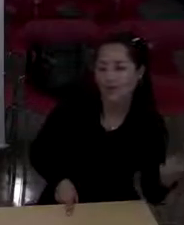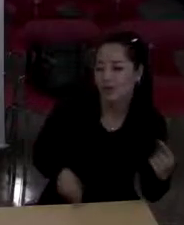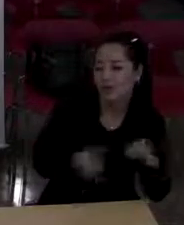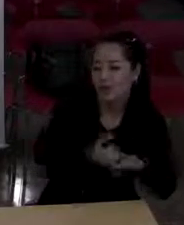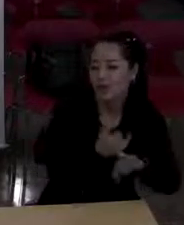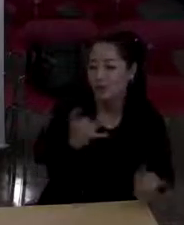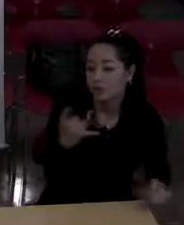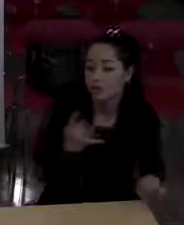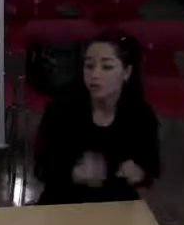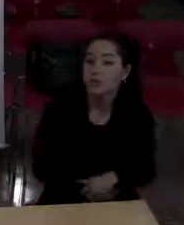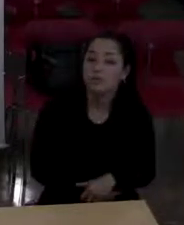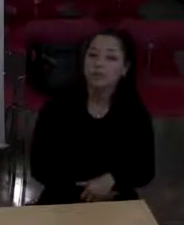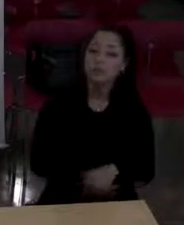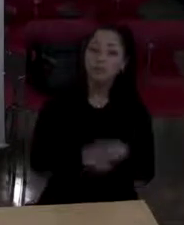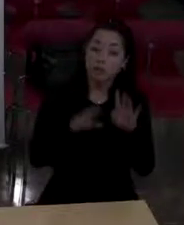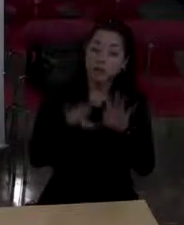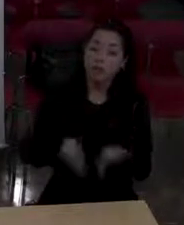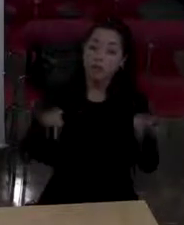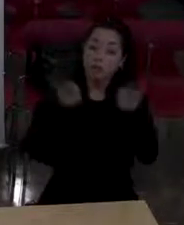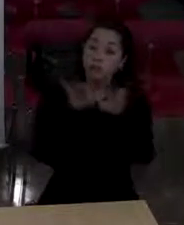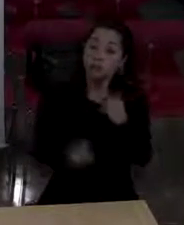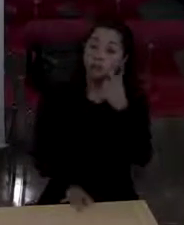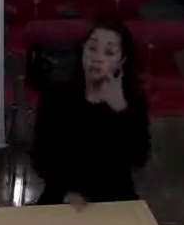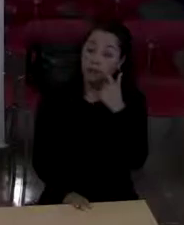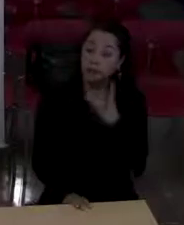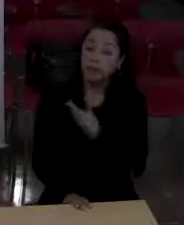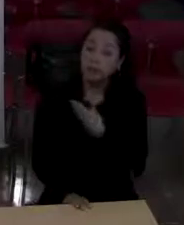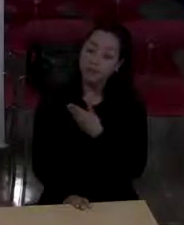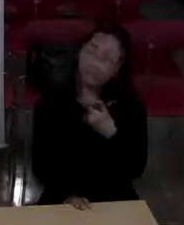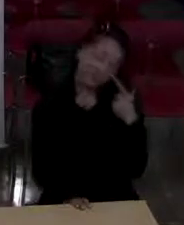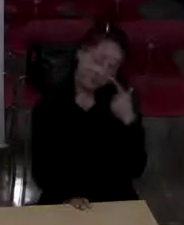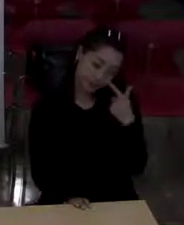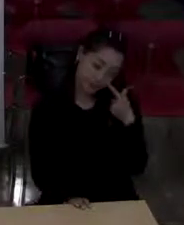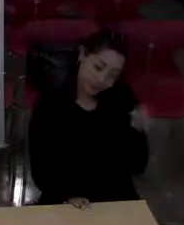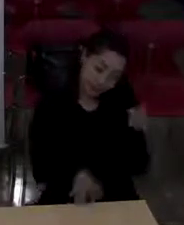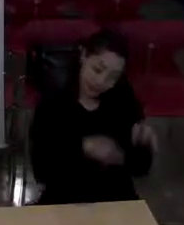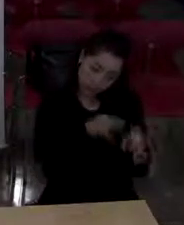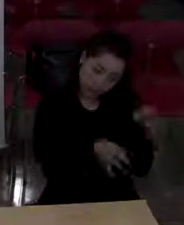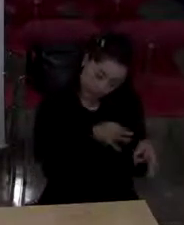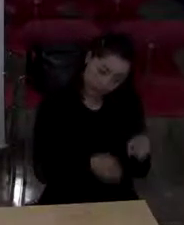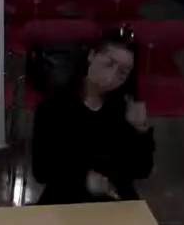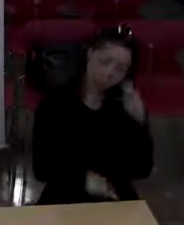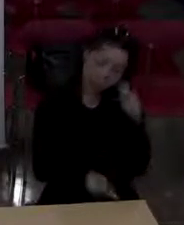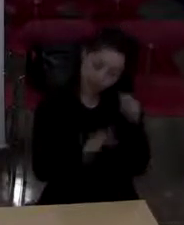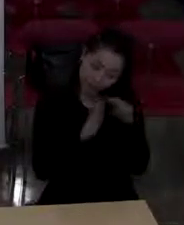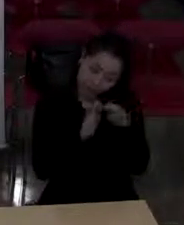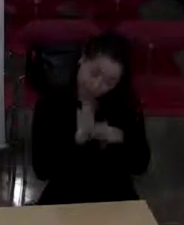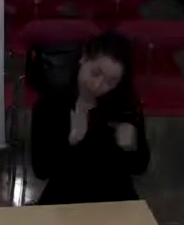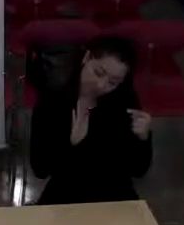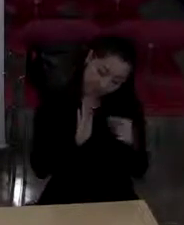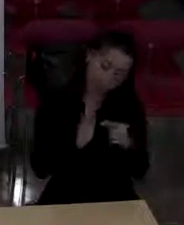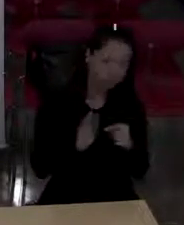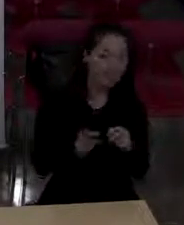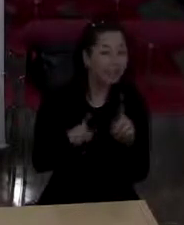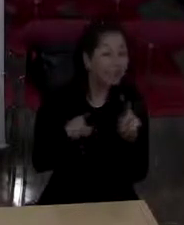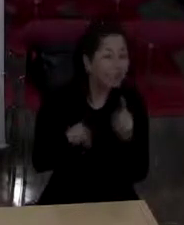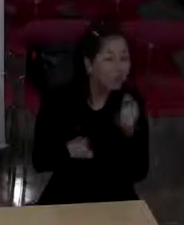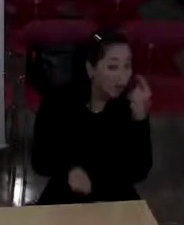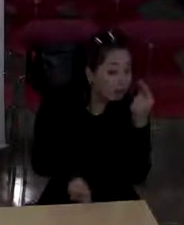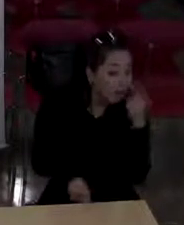empiecen a crear unas pautas de disciplina, de norma, de cuidado, pero también que no los lleve a la sobreprotección, que no les